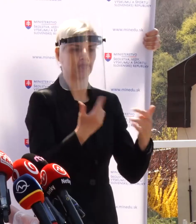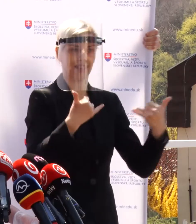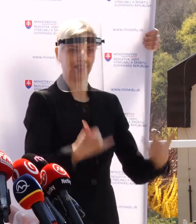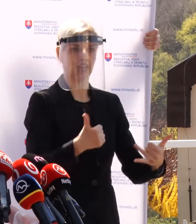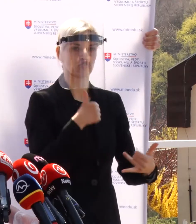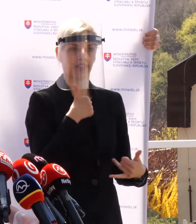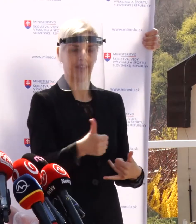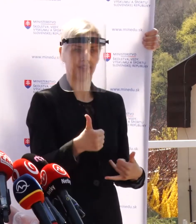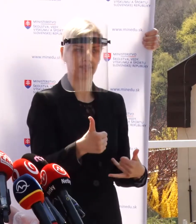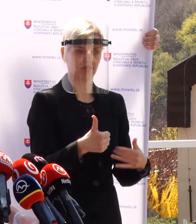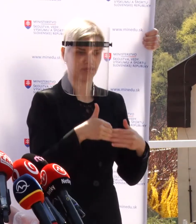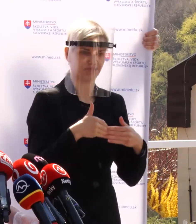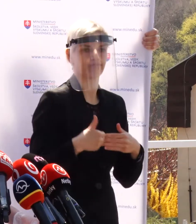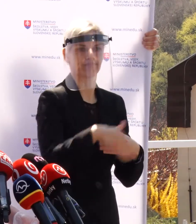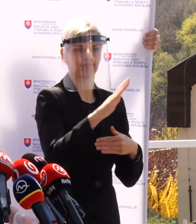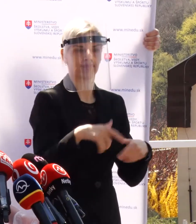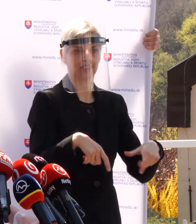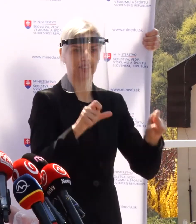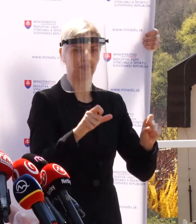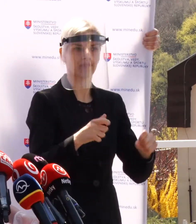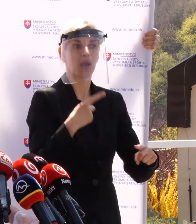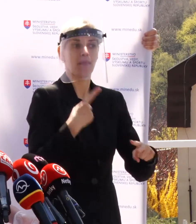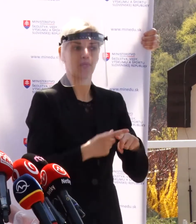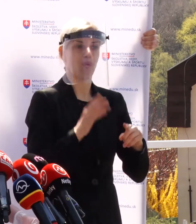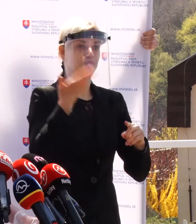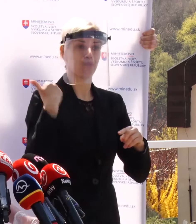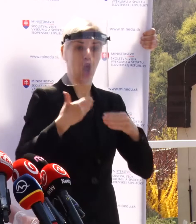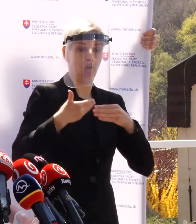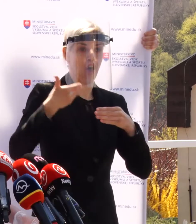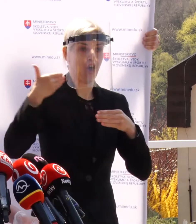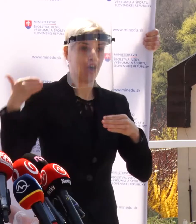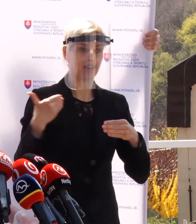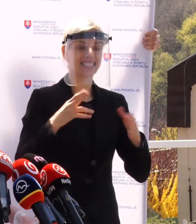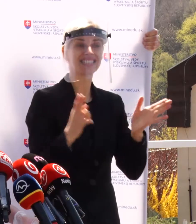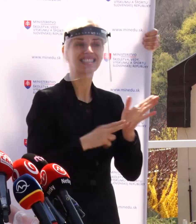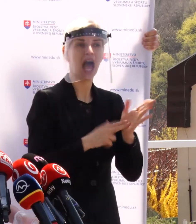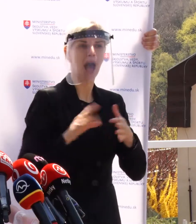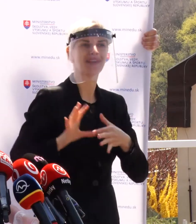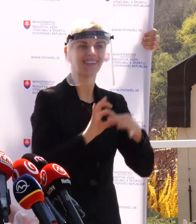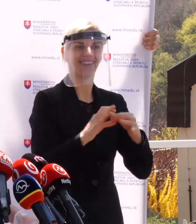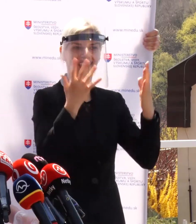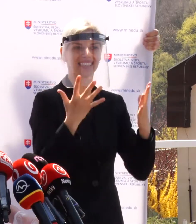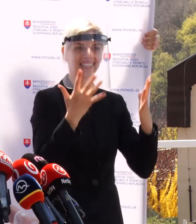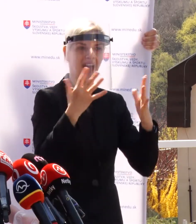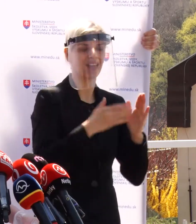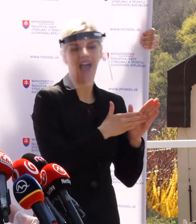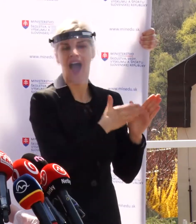dňa, no zároveň učiteľom odporúčame v prípade, že už známkovali počas prerušeného vyučovania v školách, aby